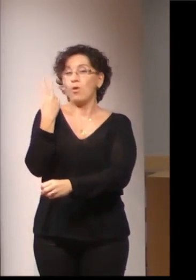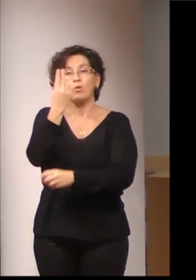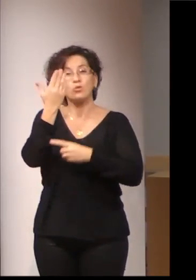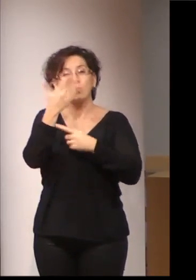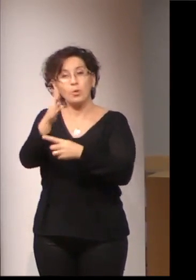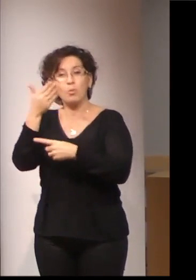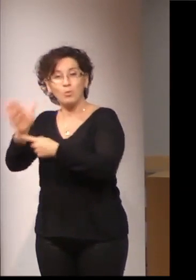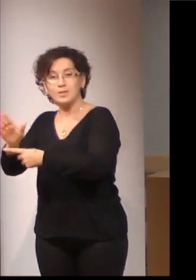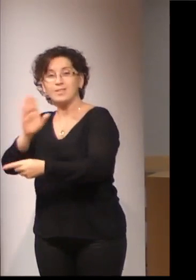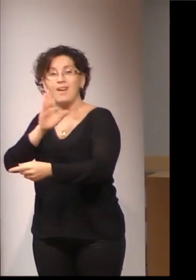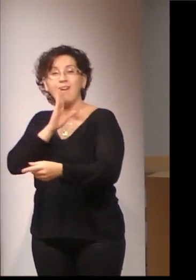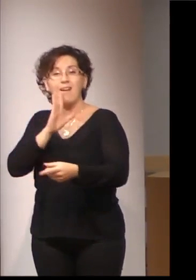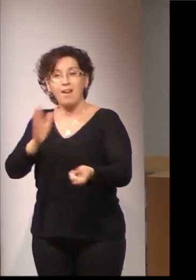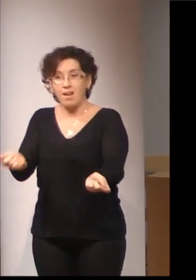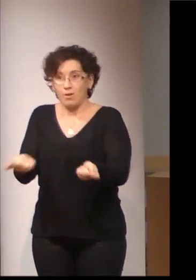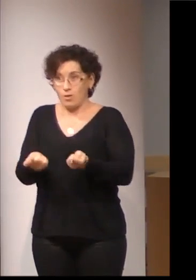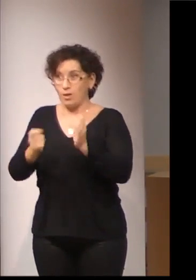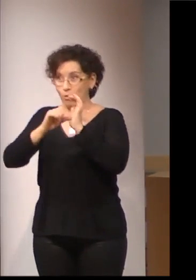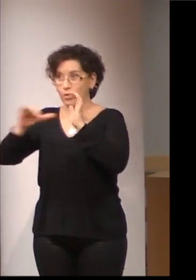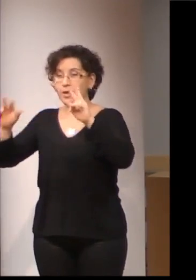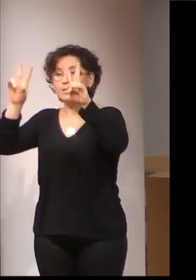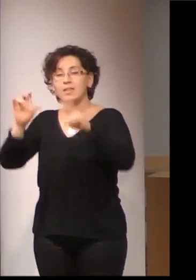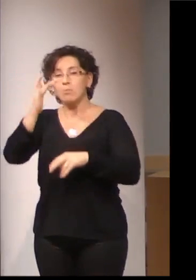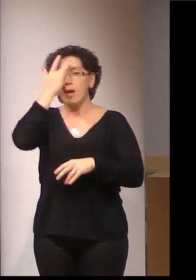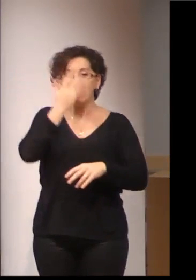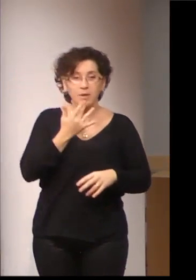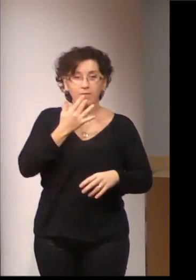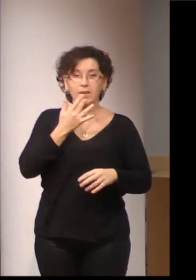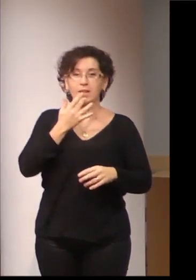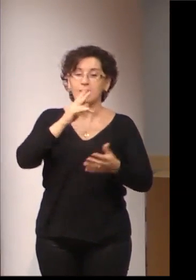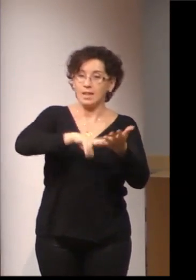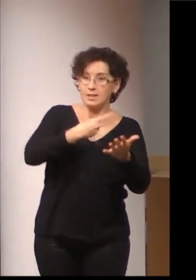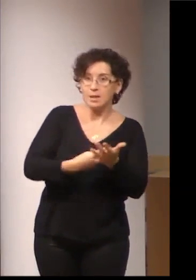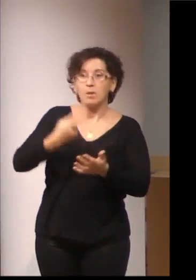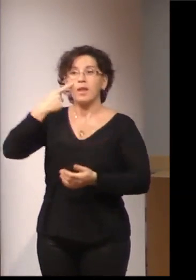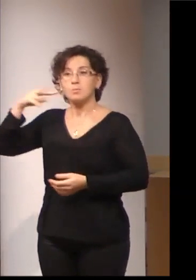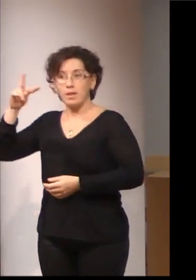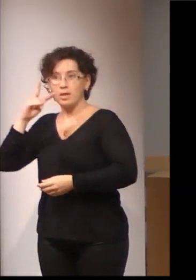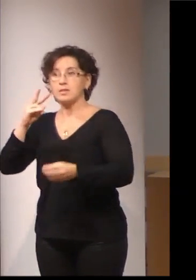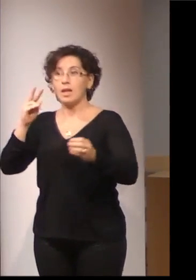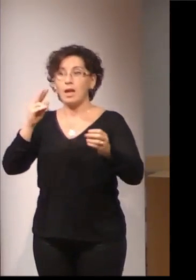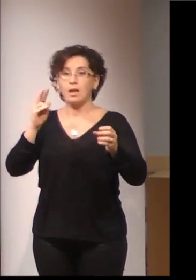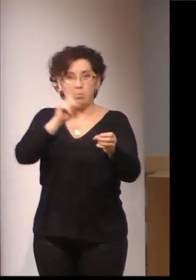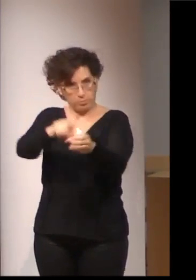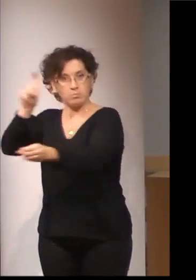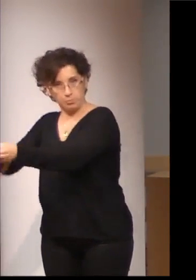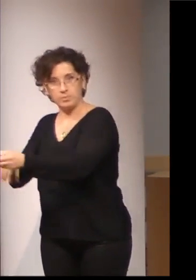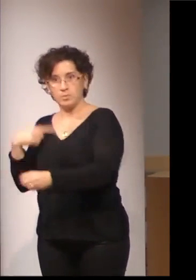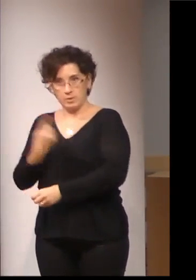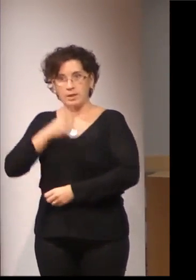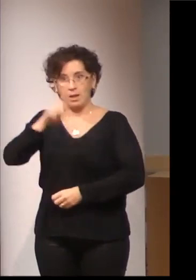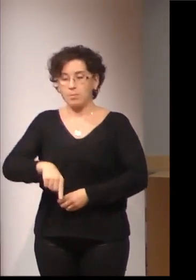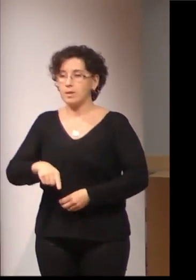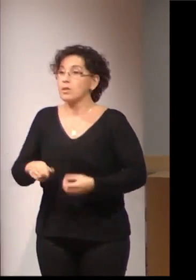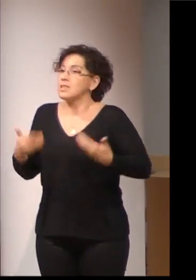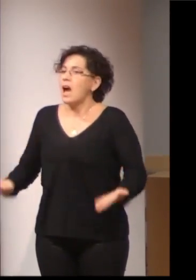que ha coordinado el CENERSE sobre el perfil profesional del intérprete y del especialista en lengua de signos española. En el presente, ¿qué estamos